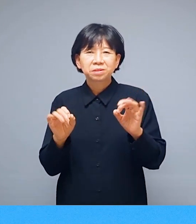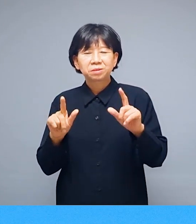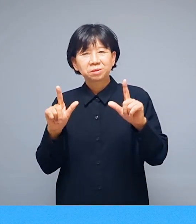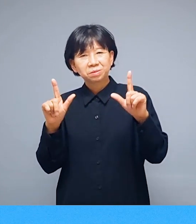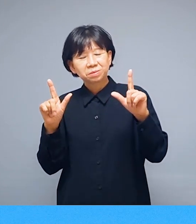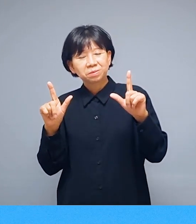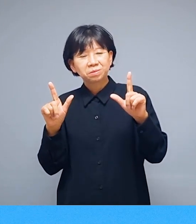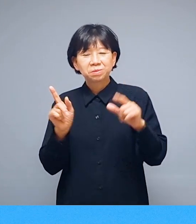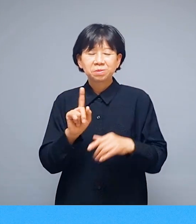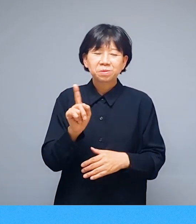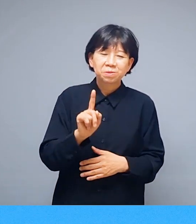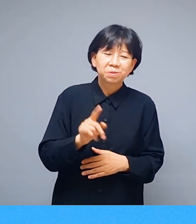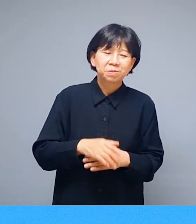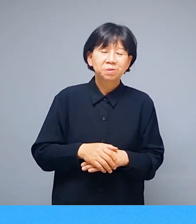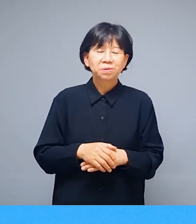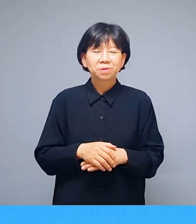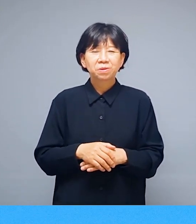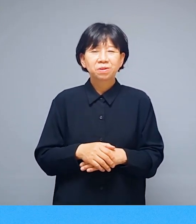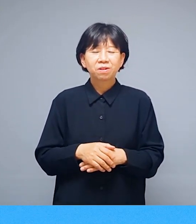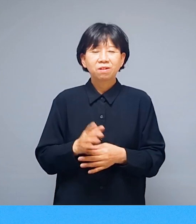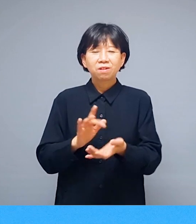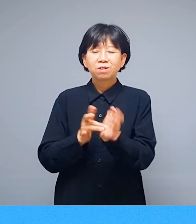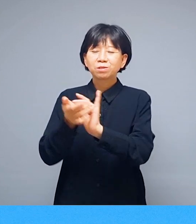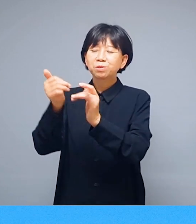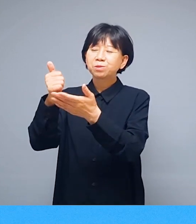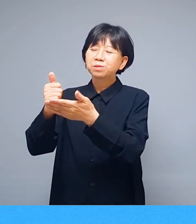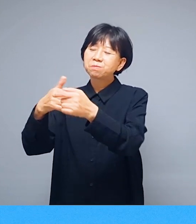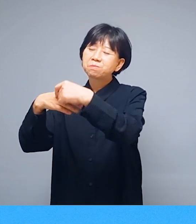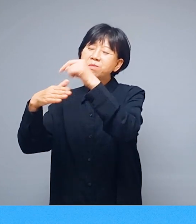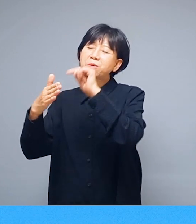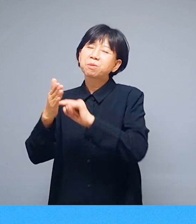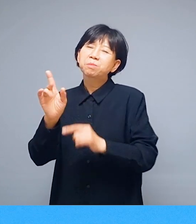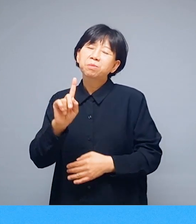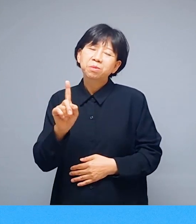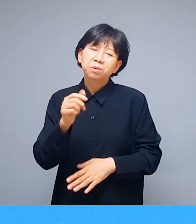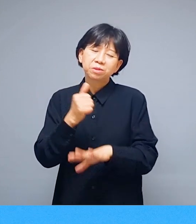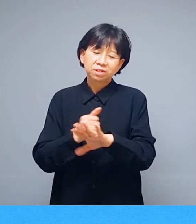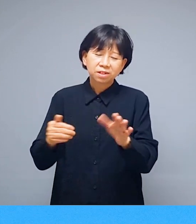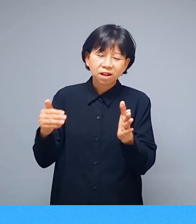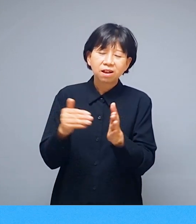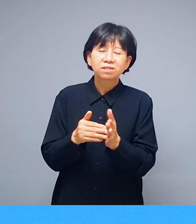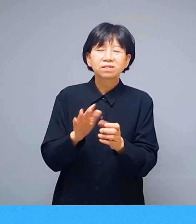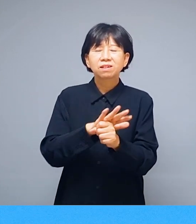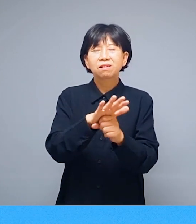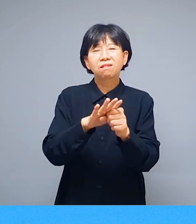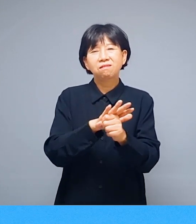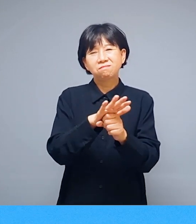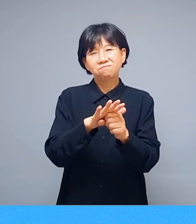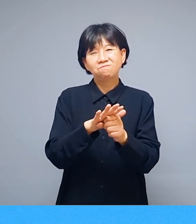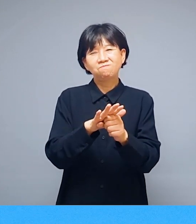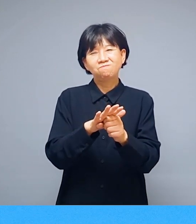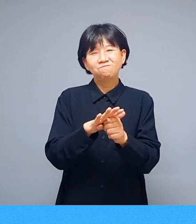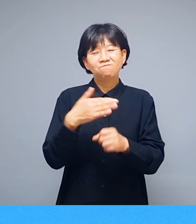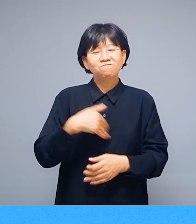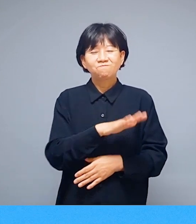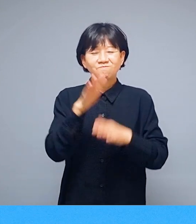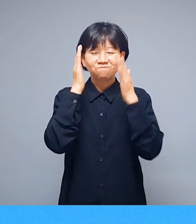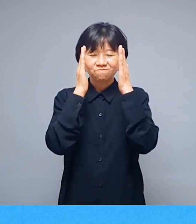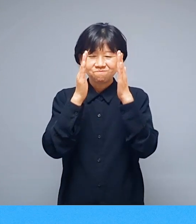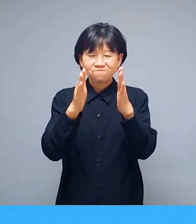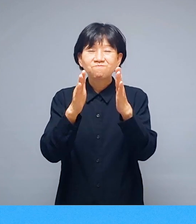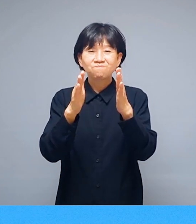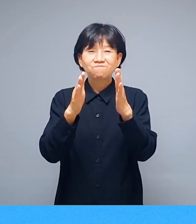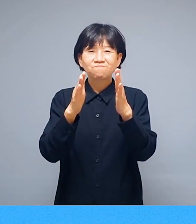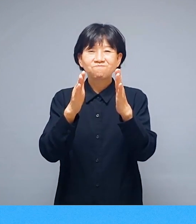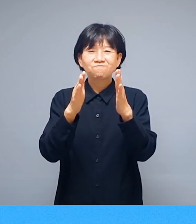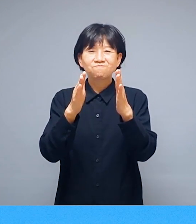있었는지, 그럼에도 불구하고 예수님의 마음은 오직 끝까지 사랑하시는 우리를 향해서 계속 그